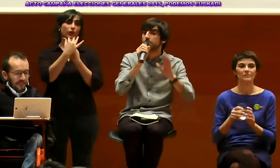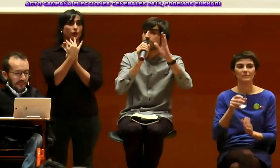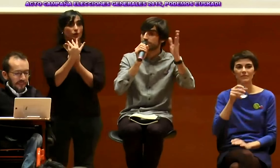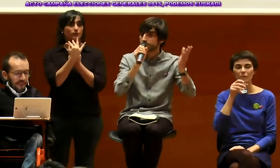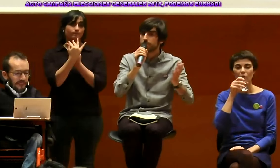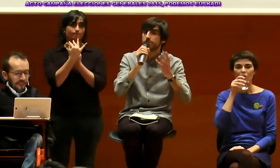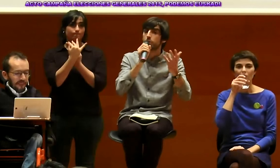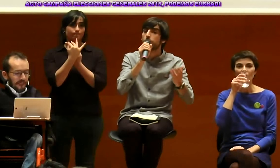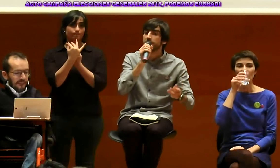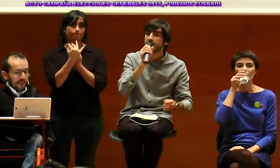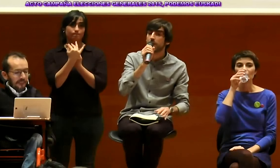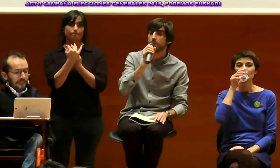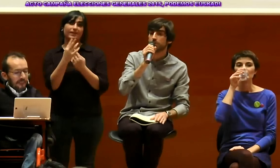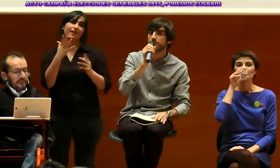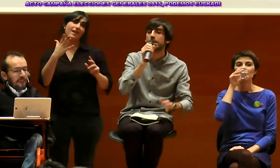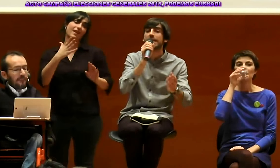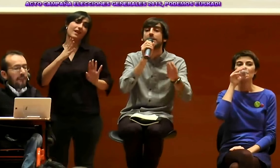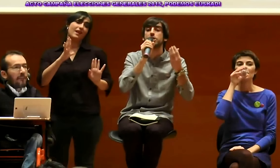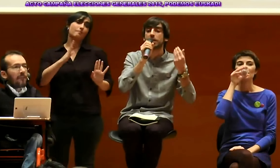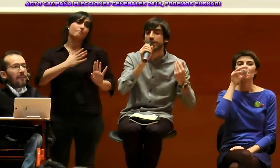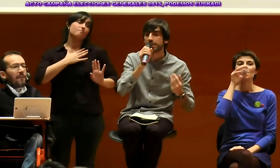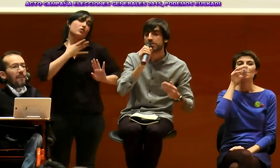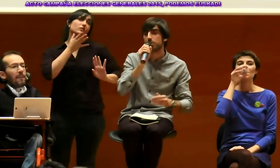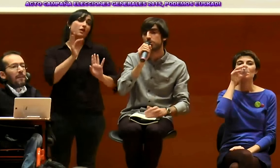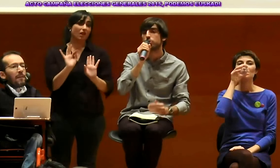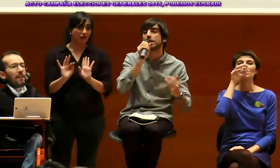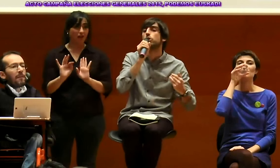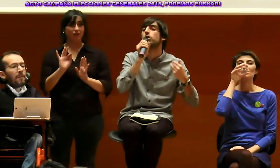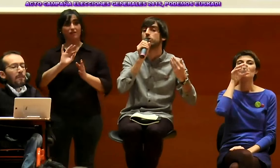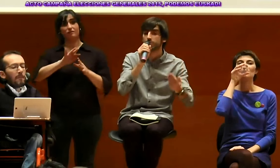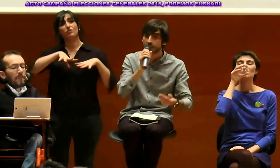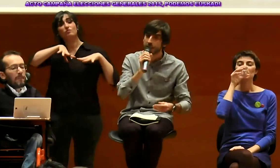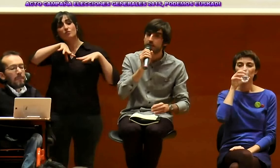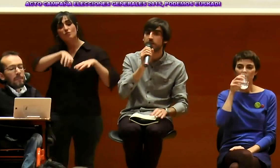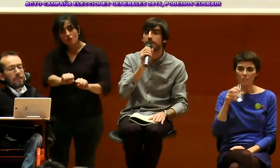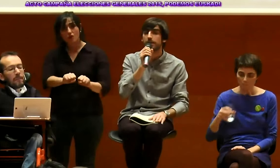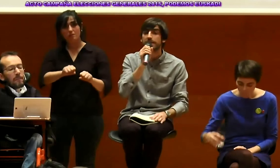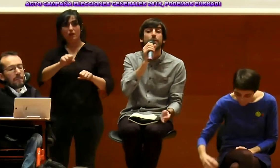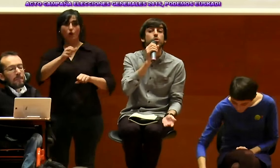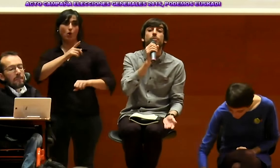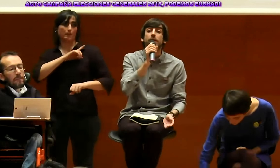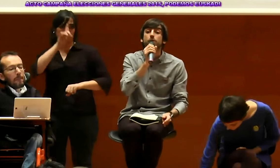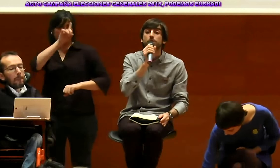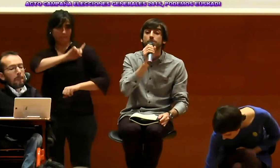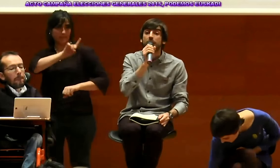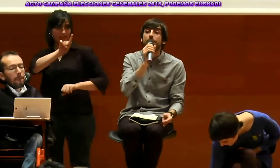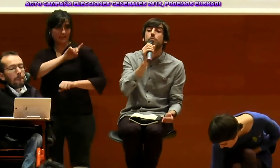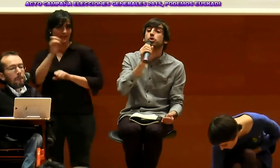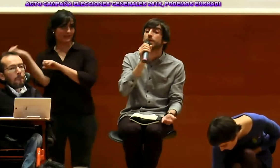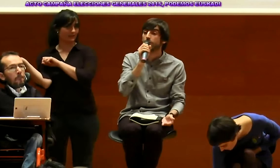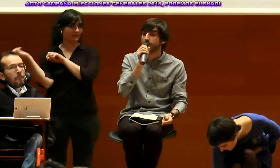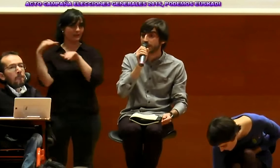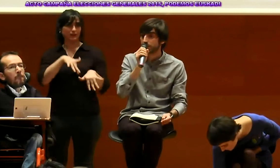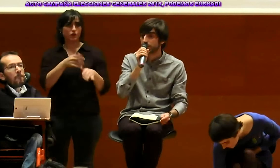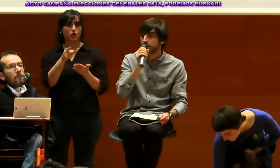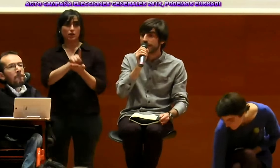posibilidad de un golpe de Estado, de una regresión al franquismo, de un retorno de los militares, daba mucho miedo. Había mucho